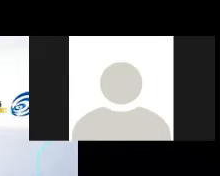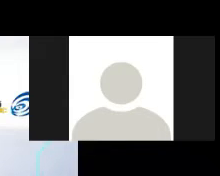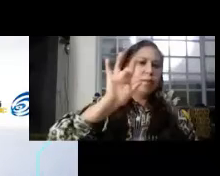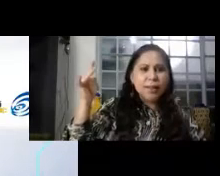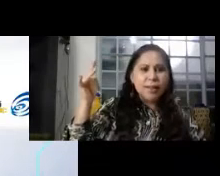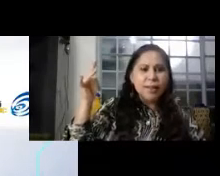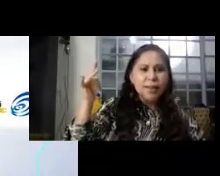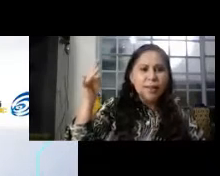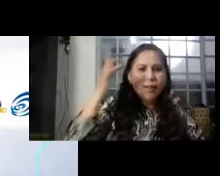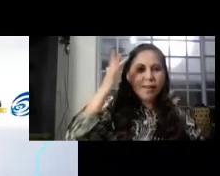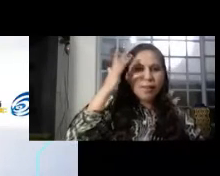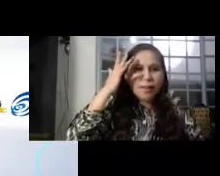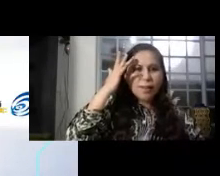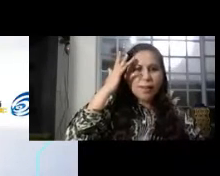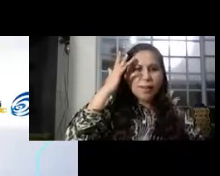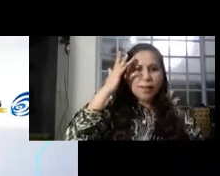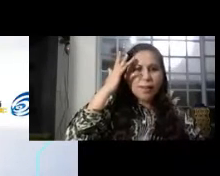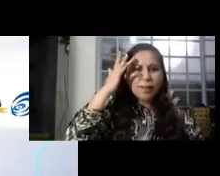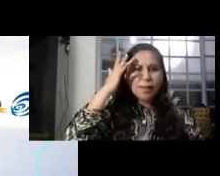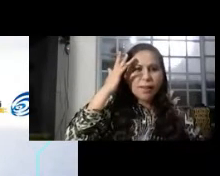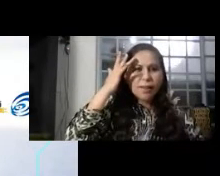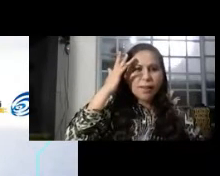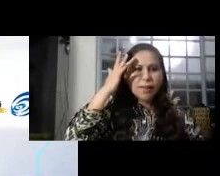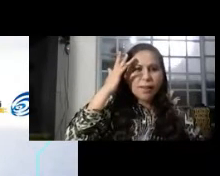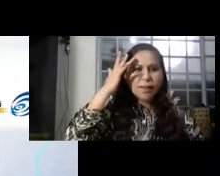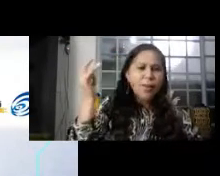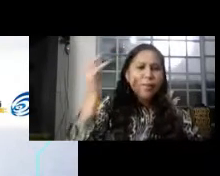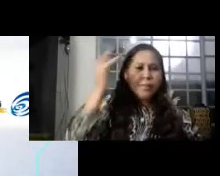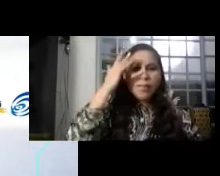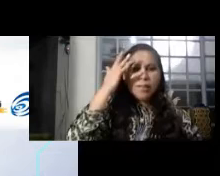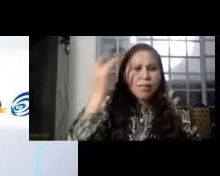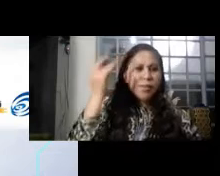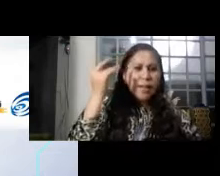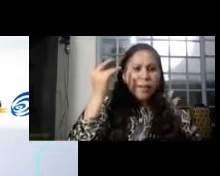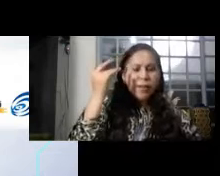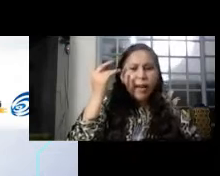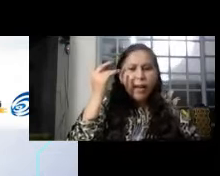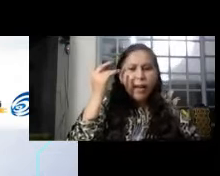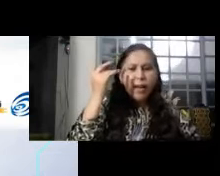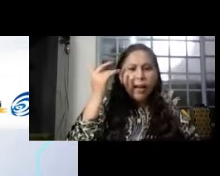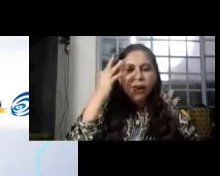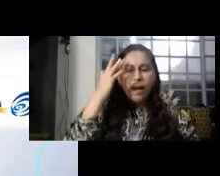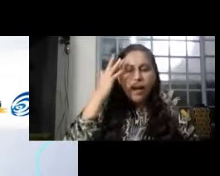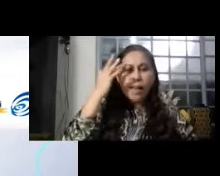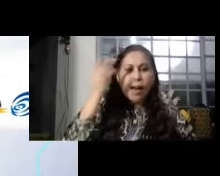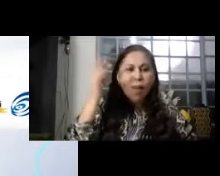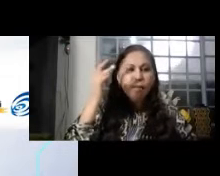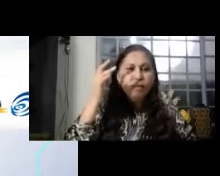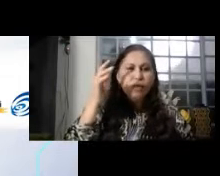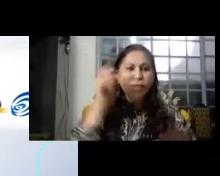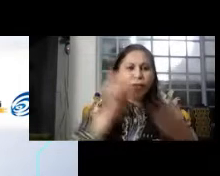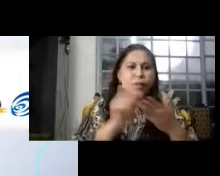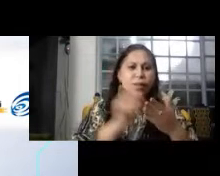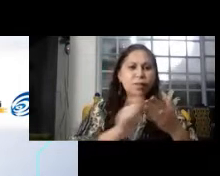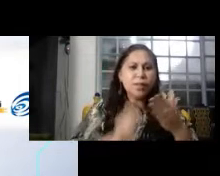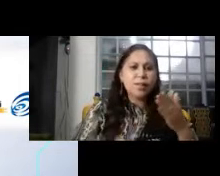testa. Amanhã. Amanhã, viu? Menino, se você anotar cada aula, se